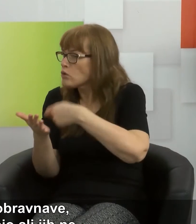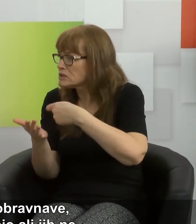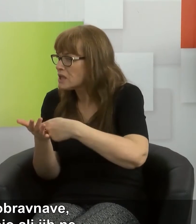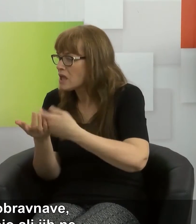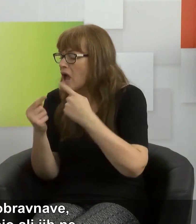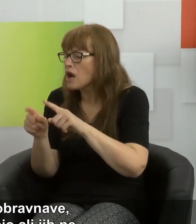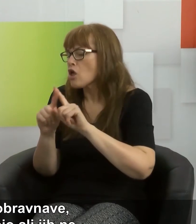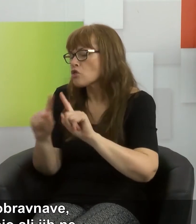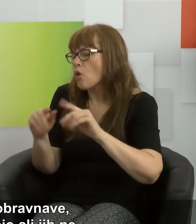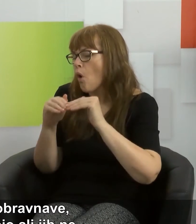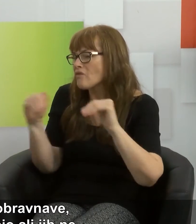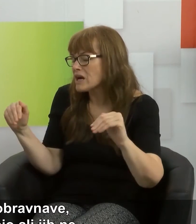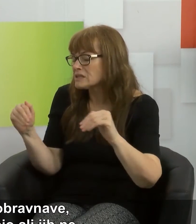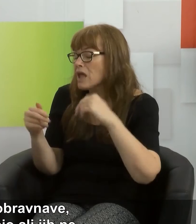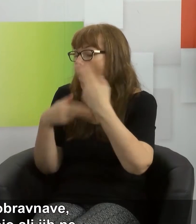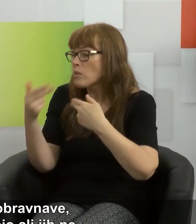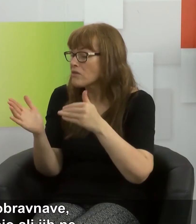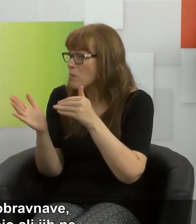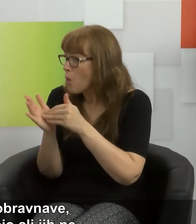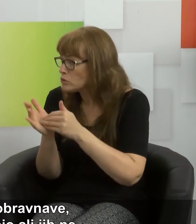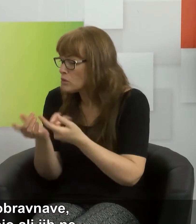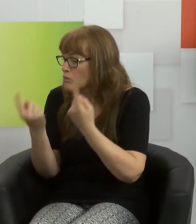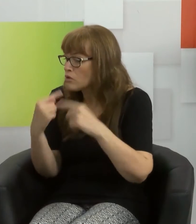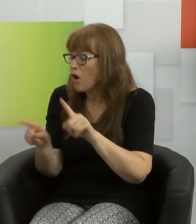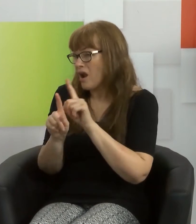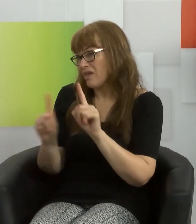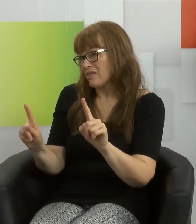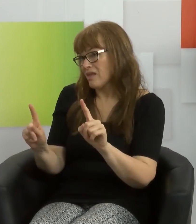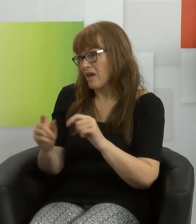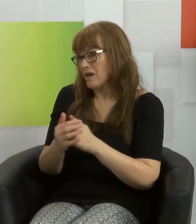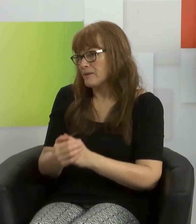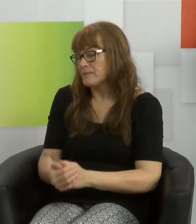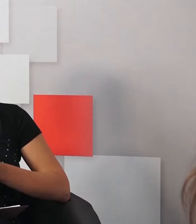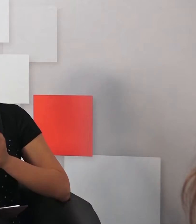to vrstne obravnave potrebujejo ali jih ne.